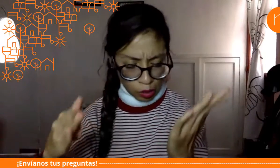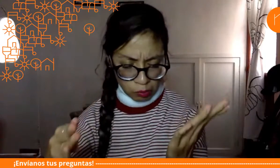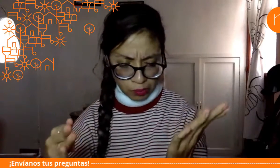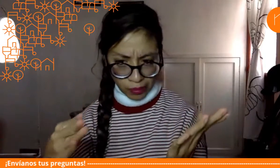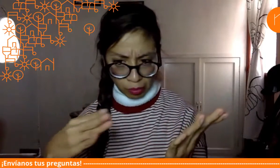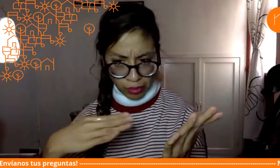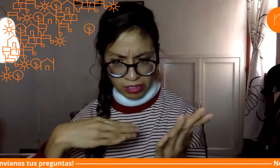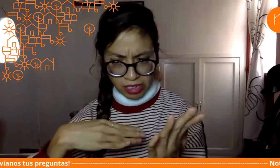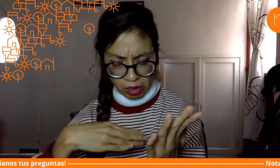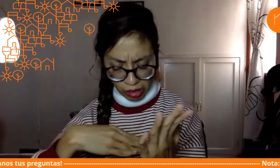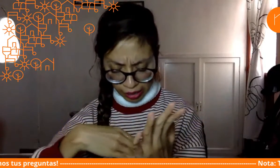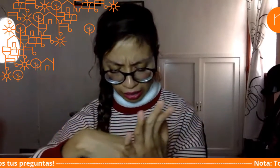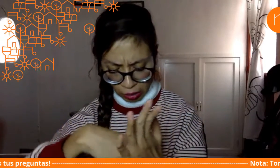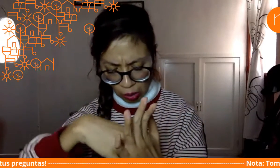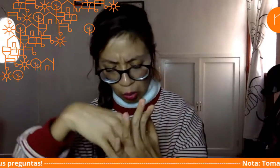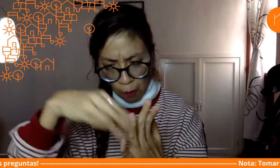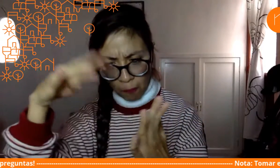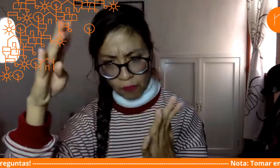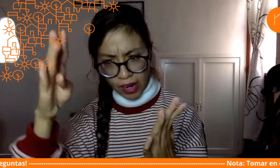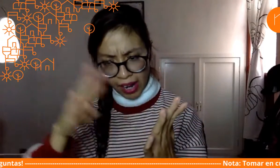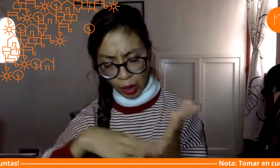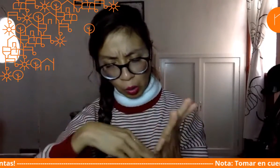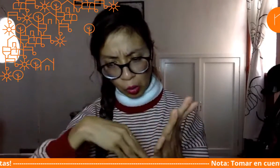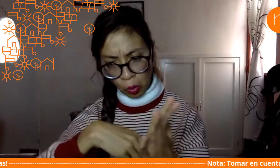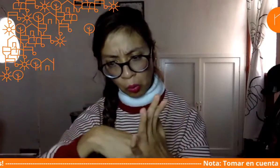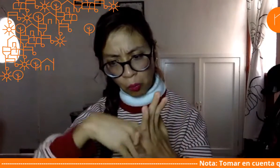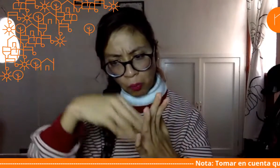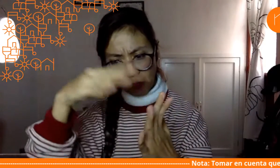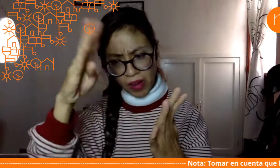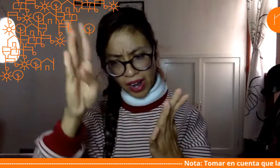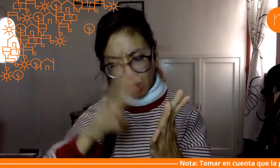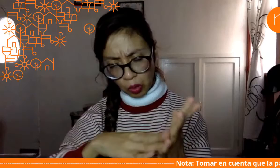con mi mano base y no le quito. Blanco. Blanco.